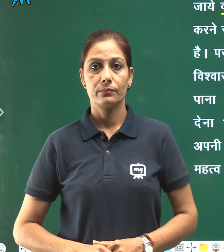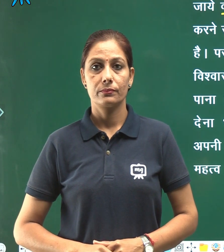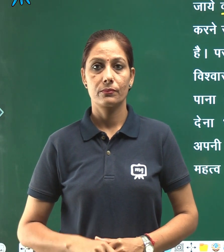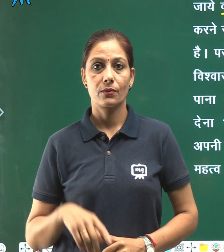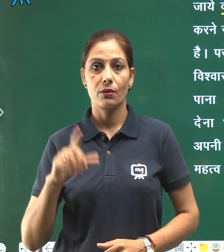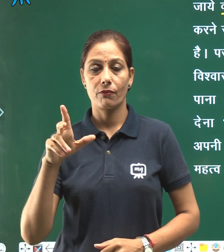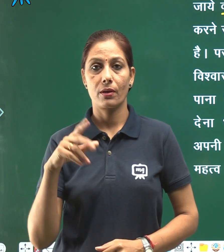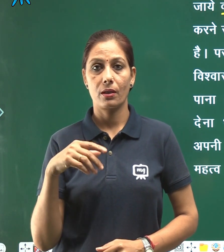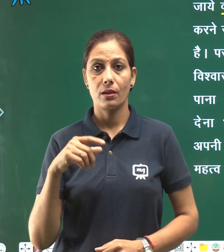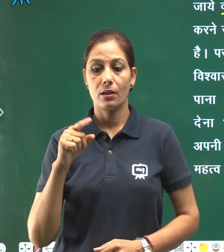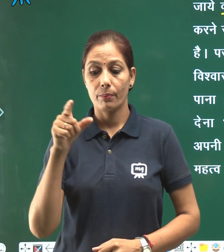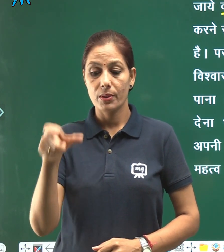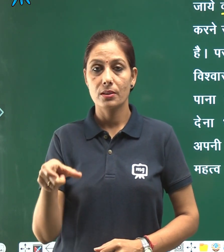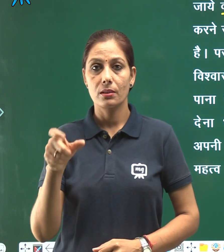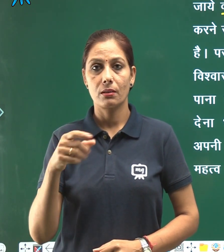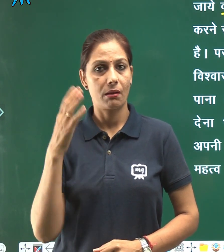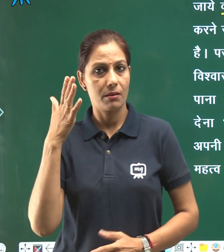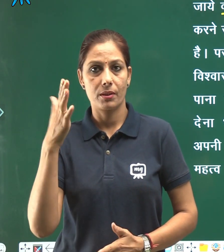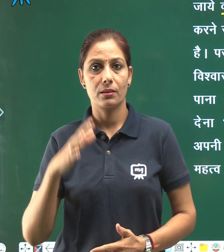वह नहीं मानता कि